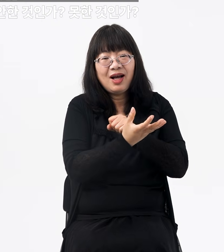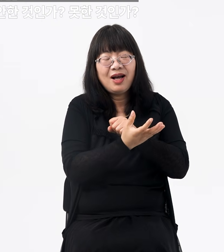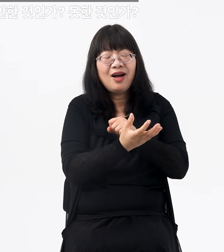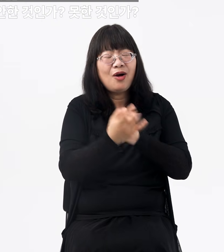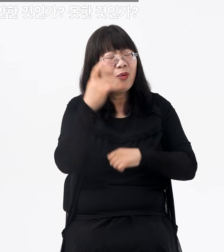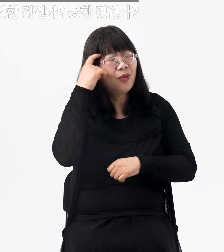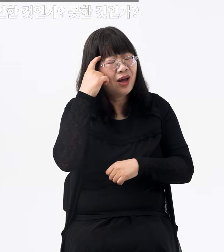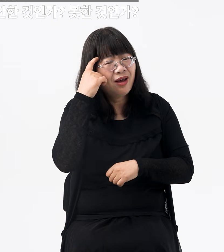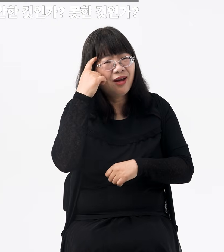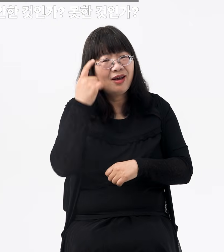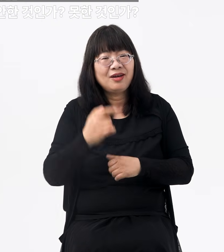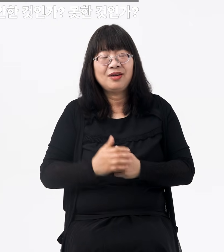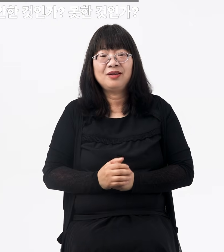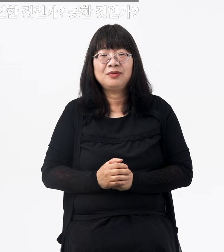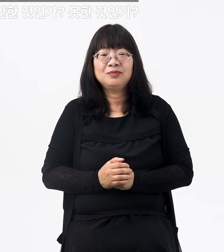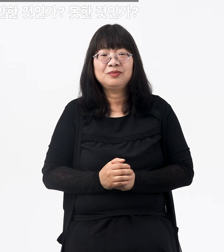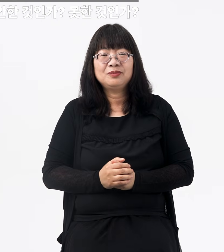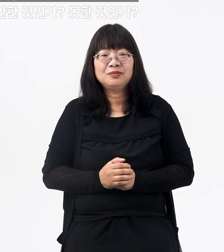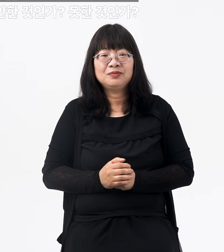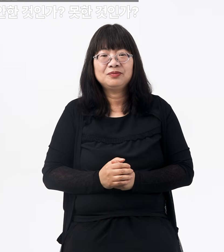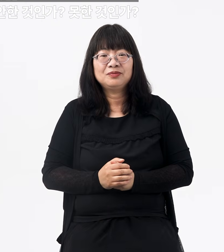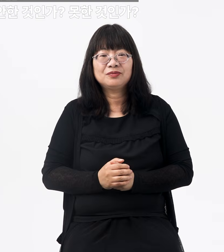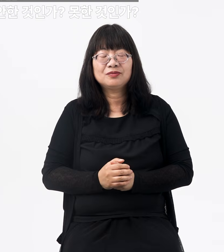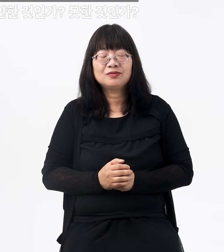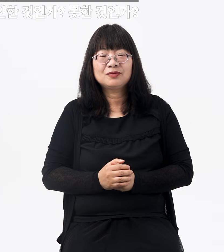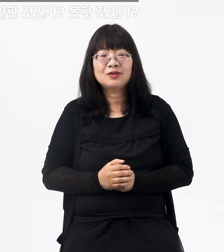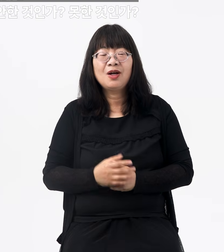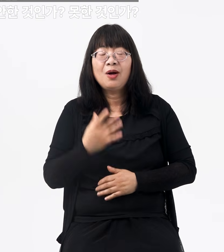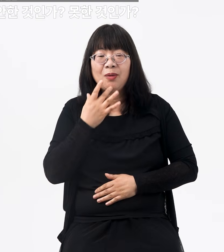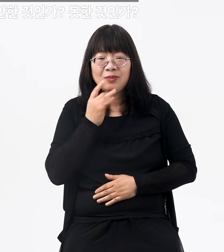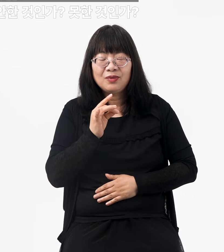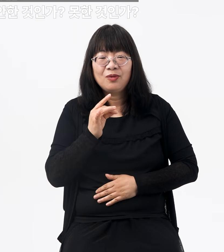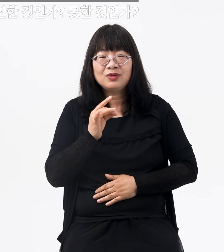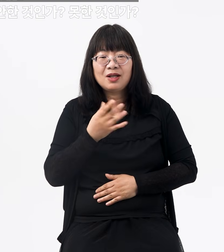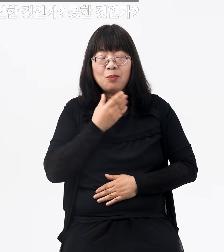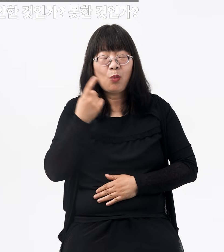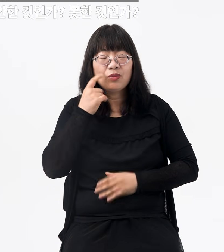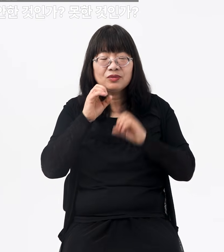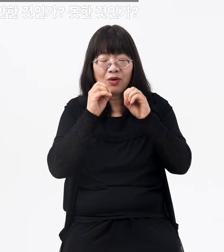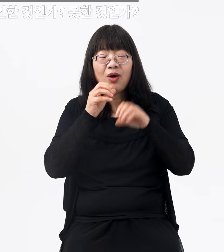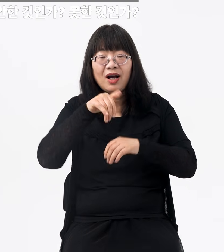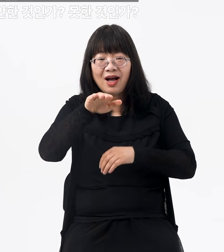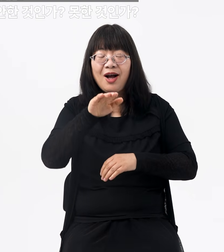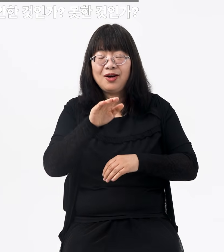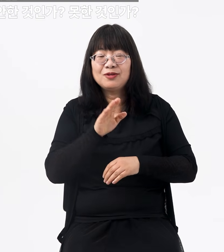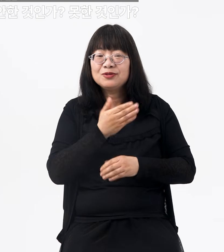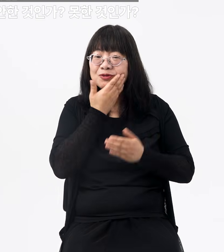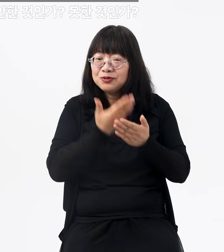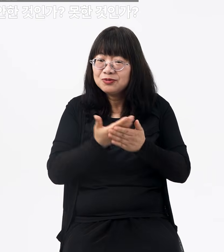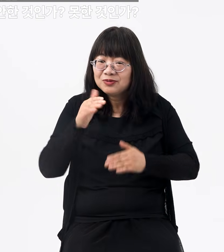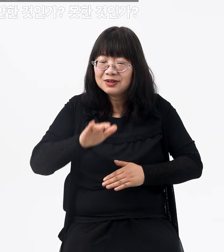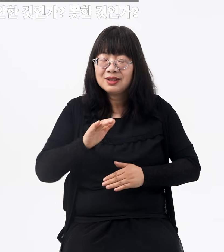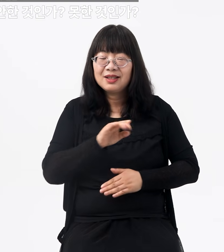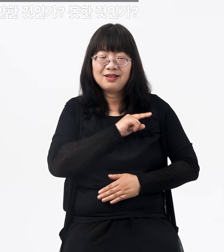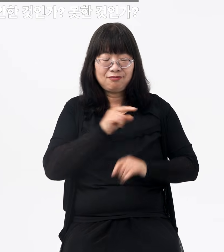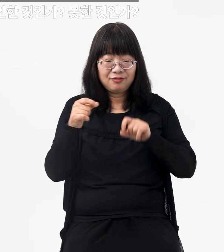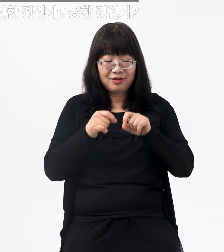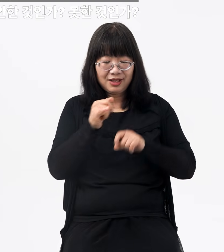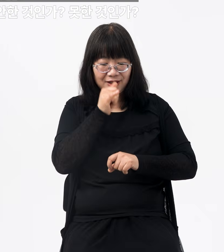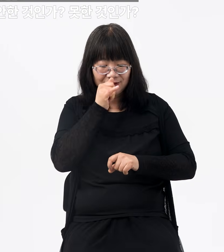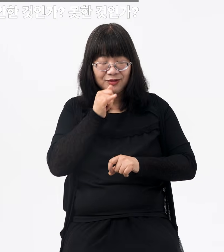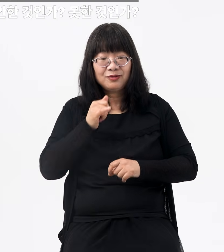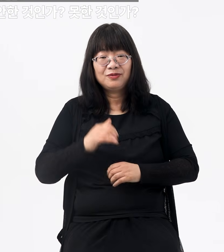뭡니까? 5만 대 선교 가야죠. 필요합니다. 그런데 가장 가까이 있는